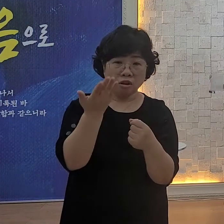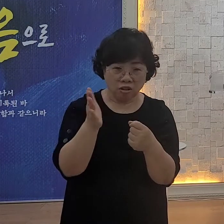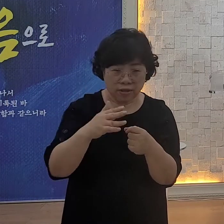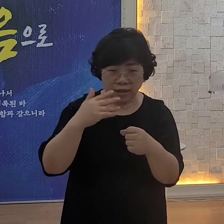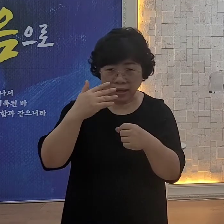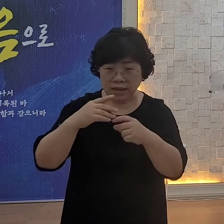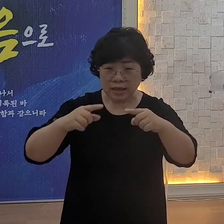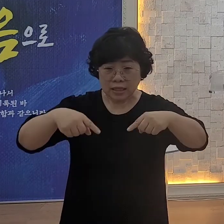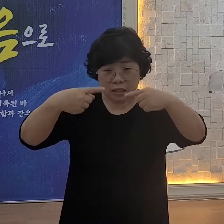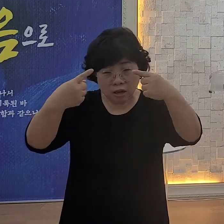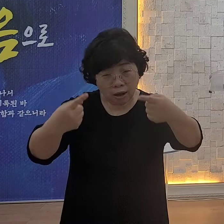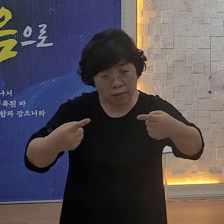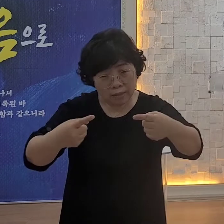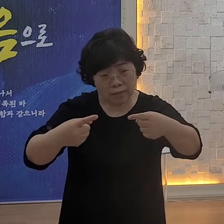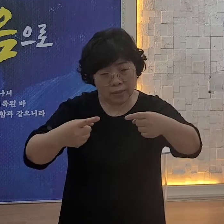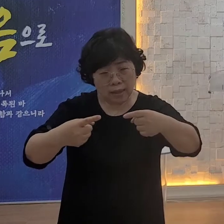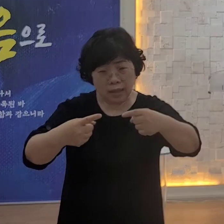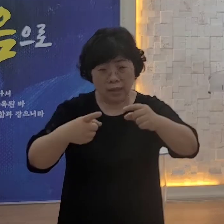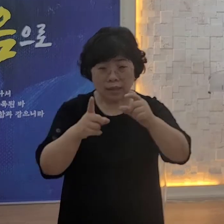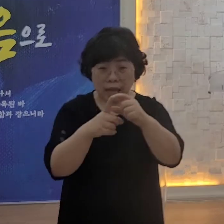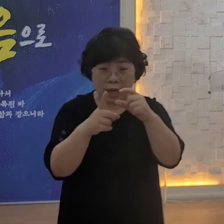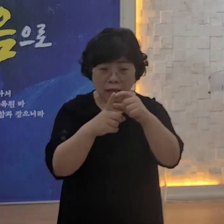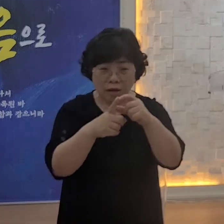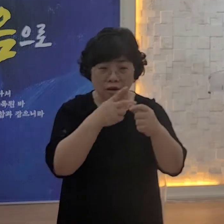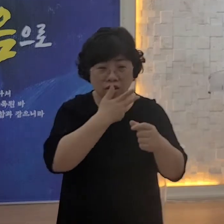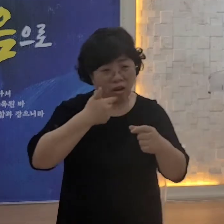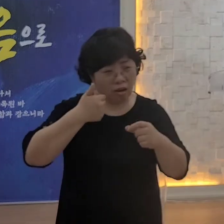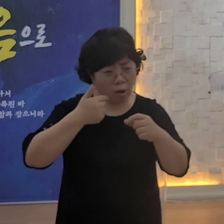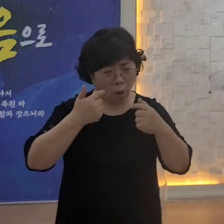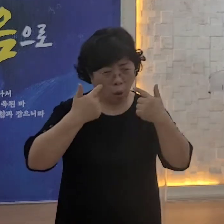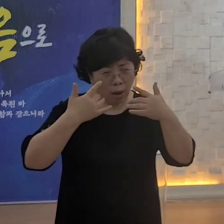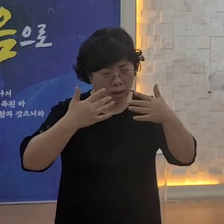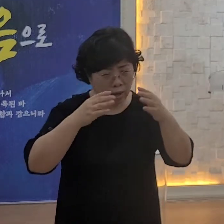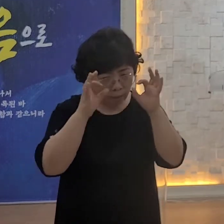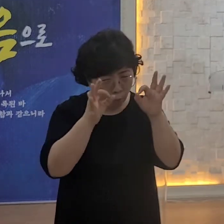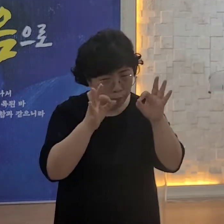성경 원어를 직역해서 말씀드리면 어떤 뜻이냐면